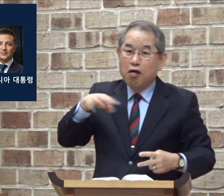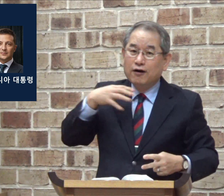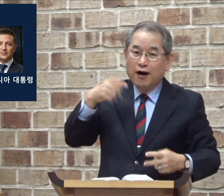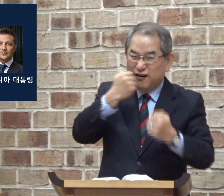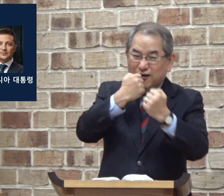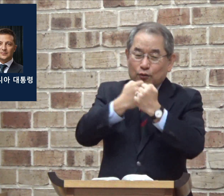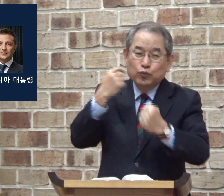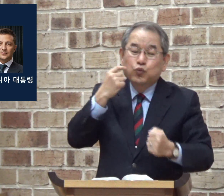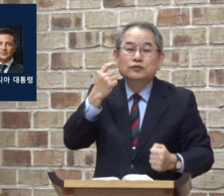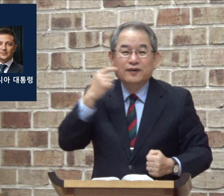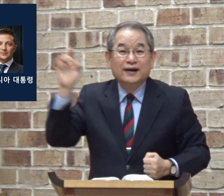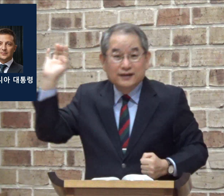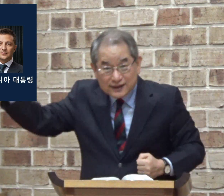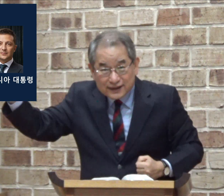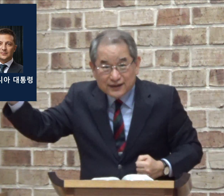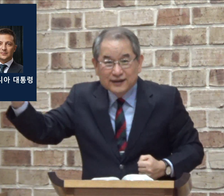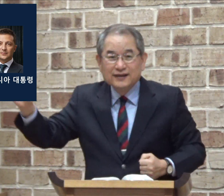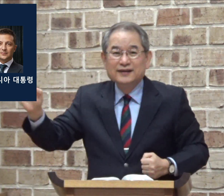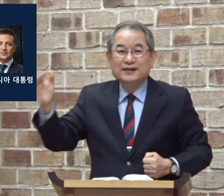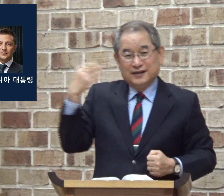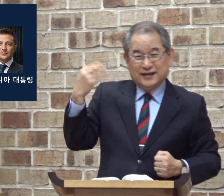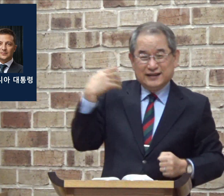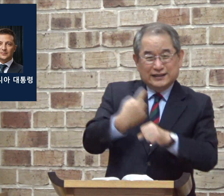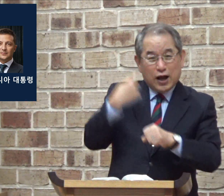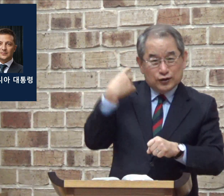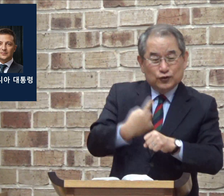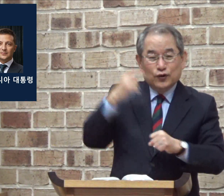그 달러를 한국 돈으로 바꾸면 한 2천억 가량이 된다고 합니다.